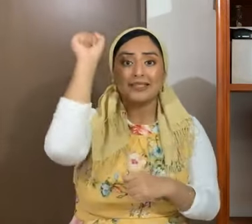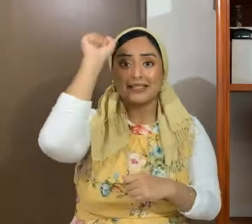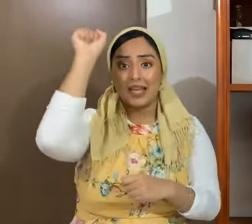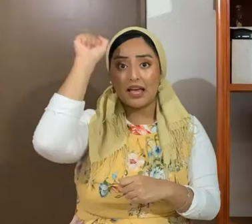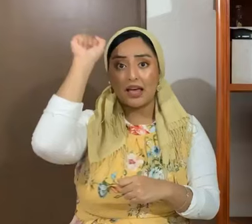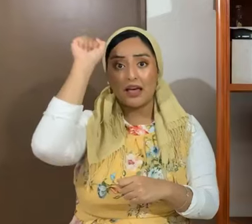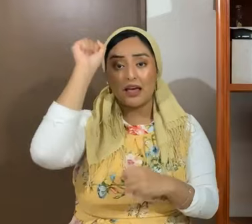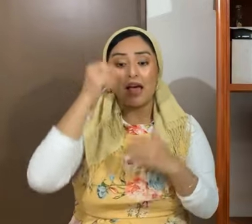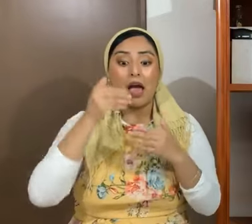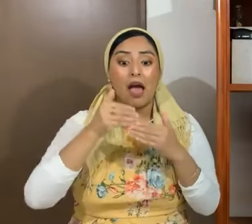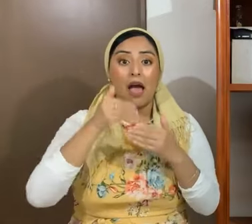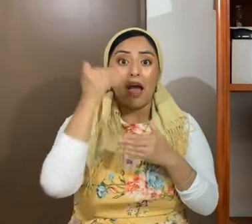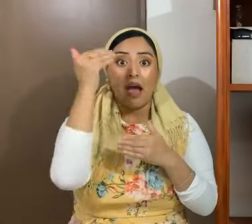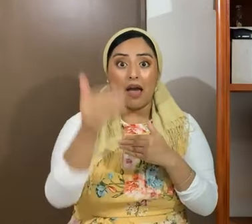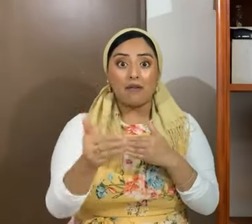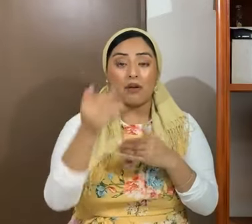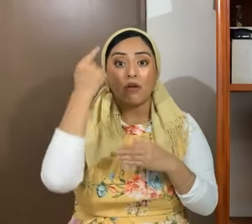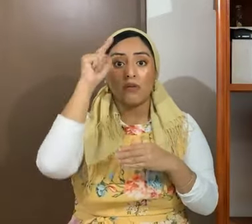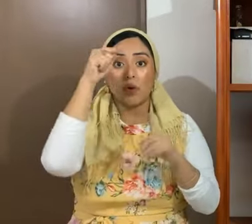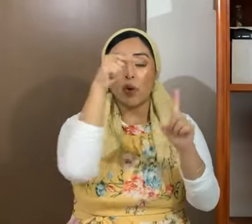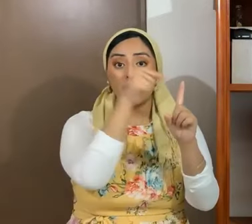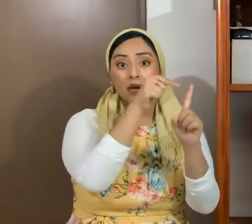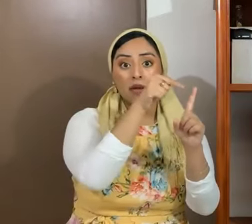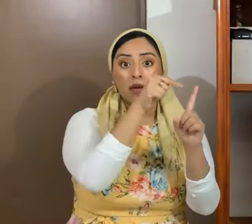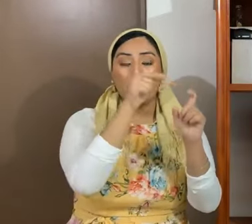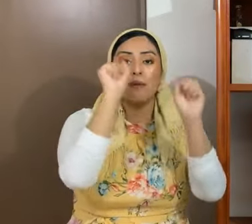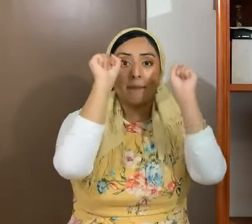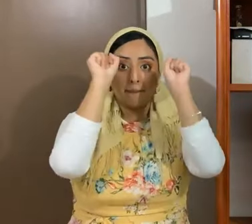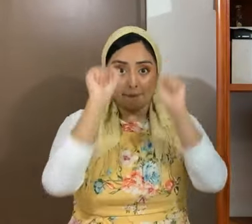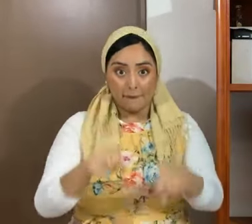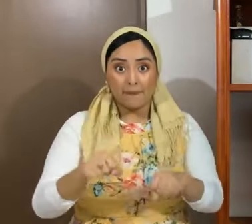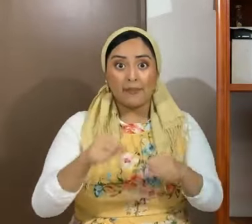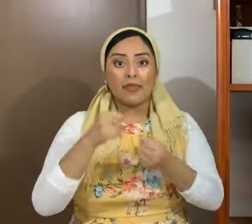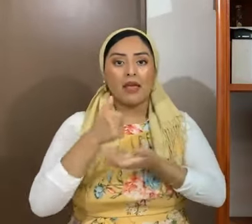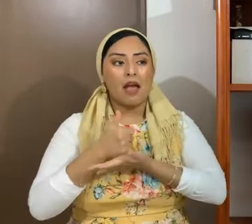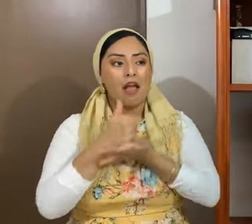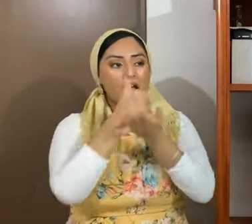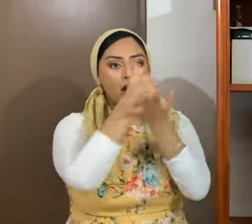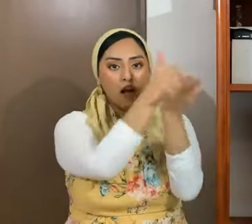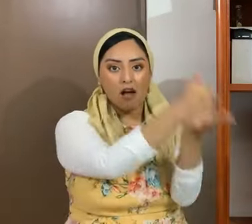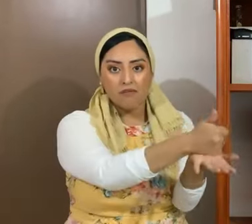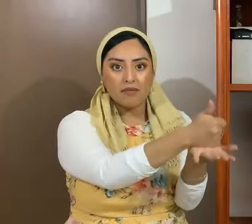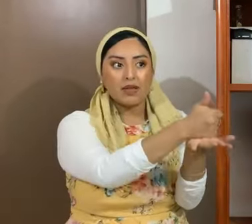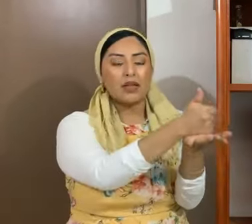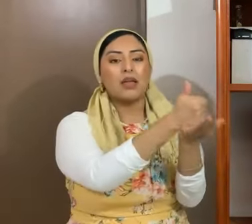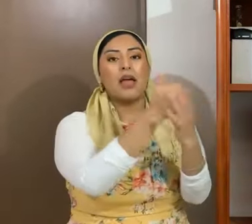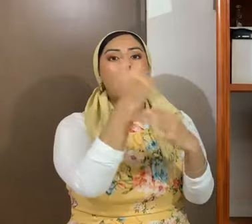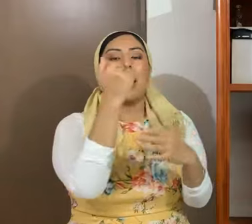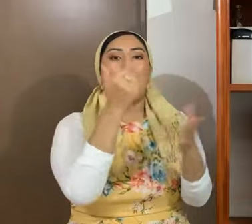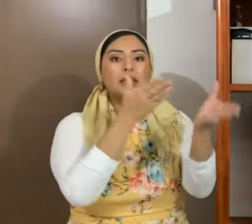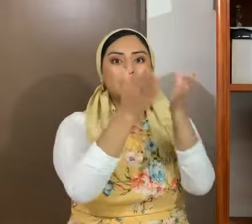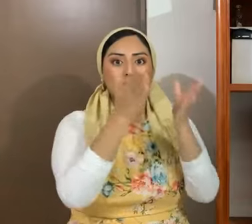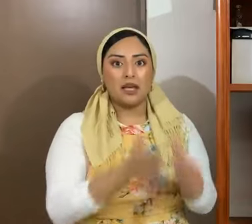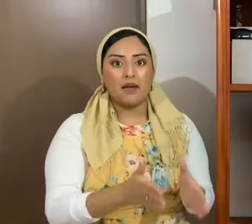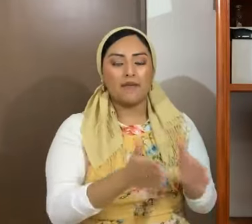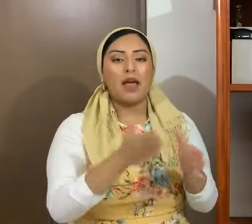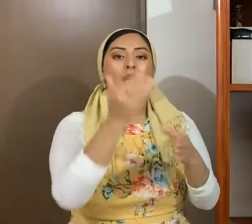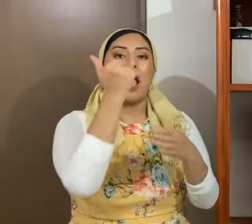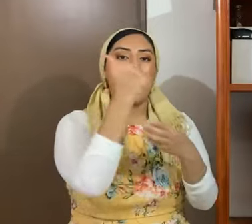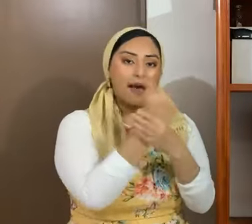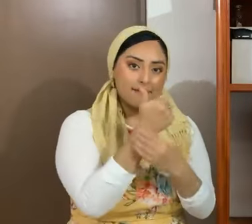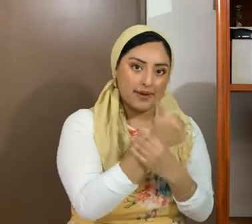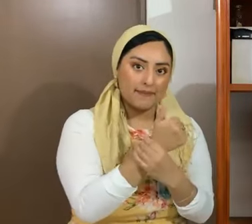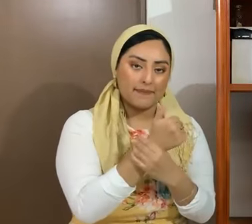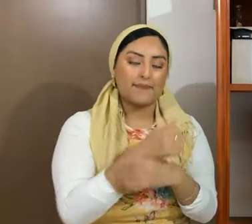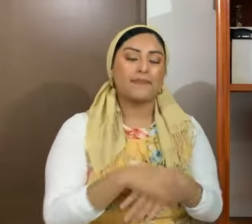Sara. Y después, para que ella pudiera ser ayuda idónea al siervo de Yahweh, en este